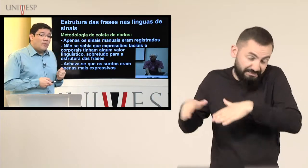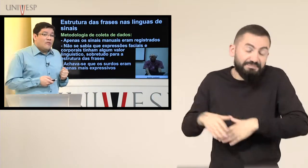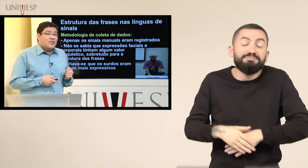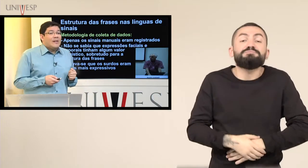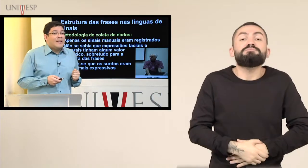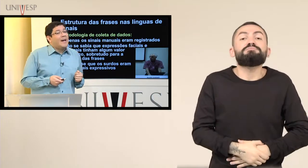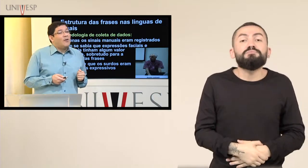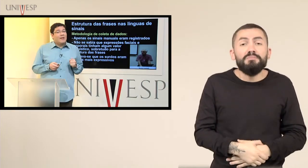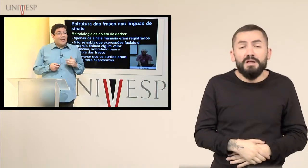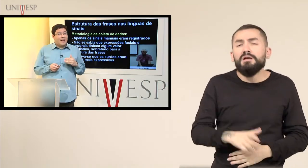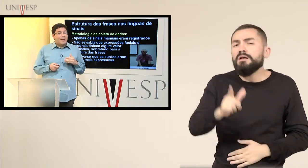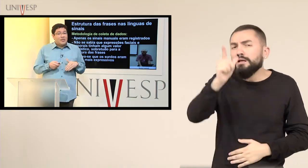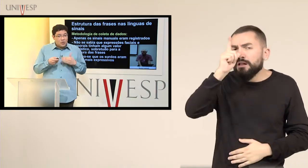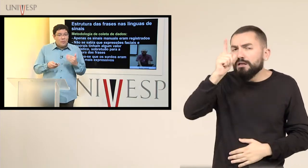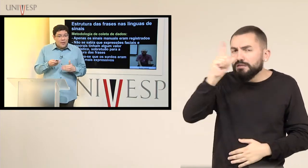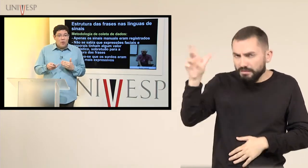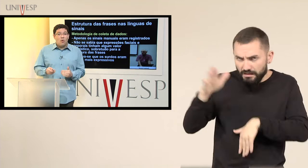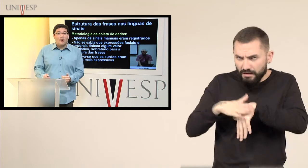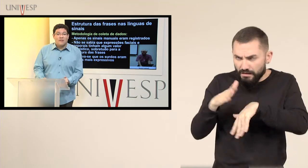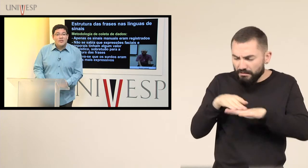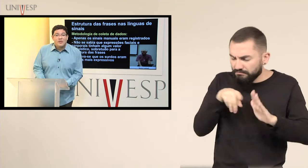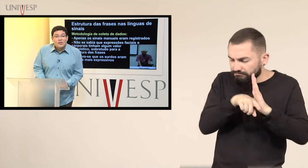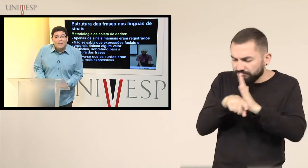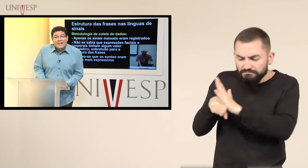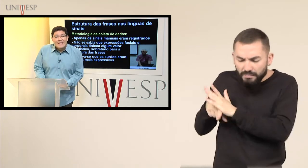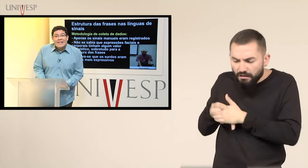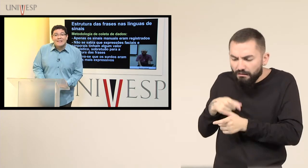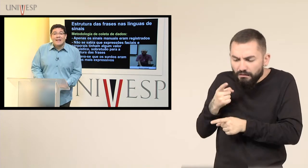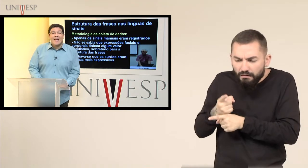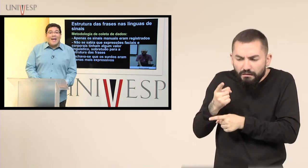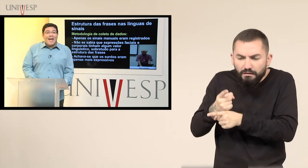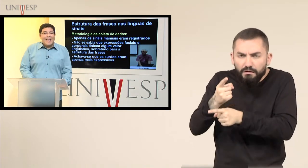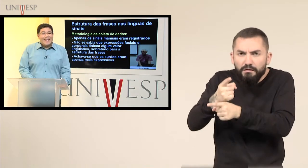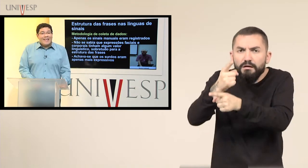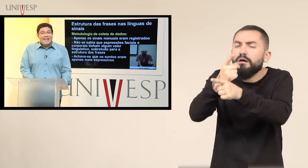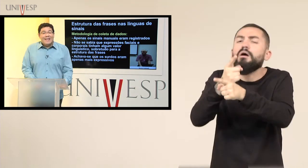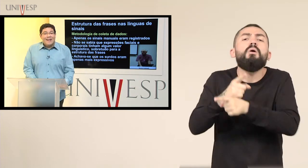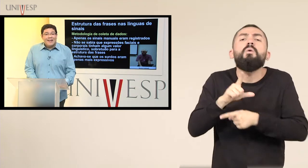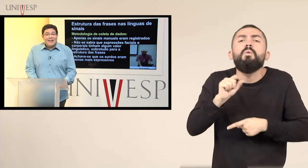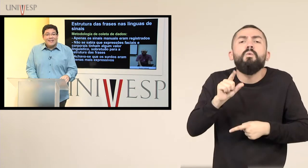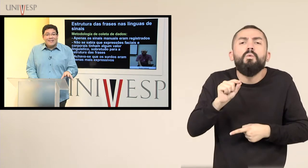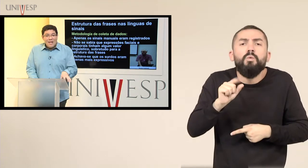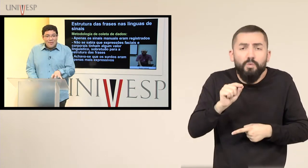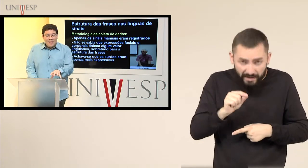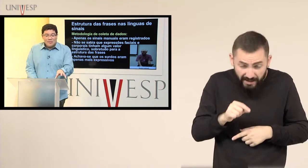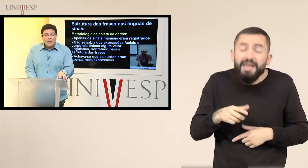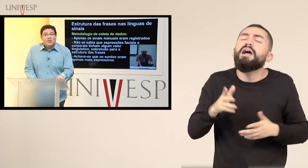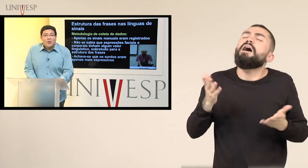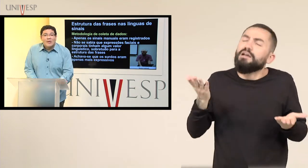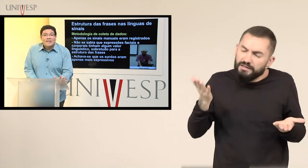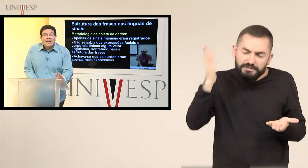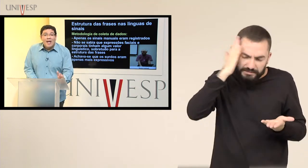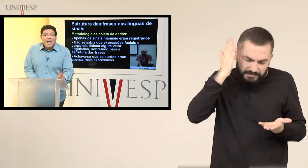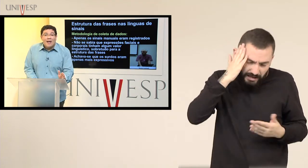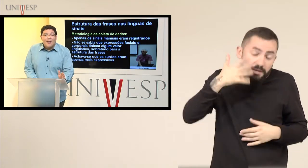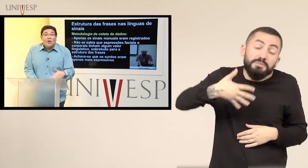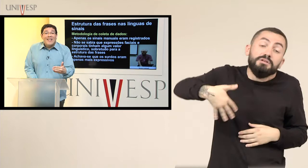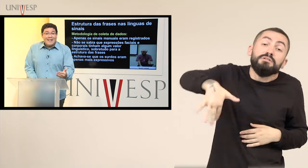O que o professor Liddell descobriu com o avanço de sua pesquisa é que sempre que as